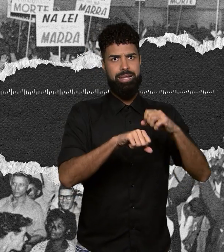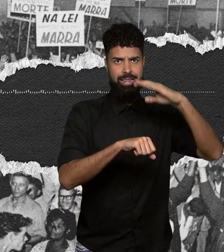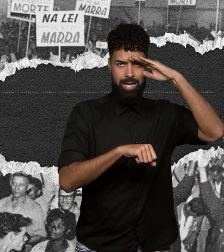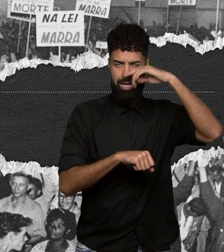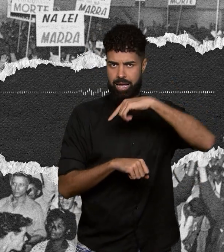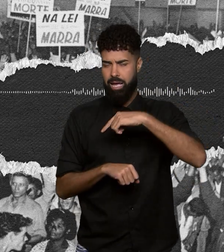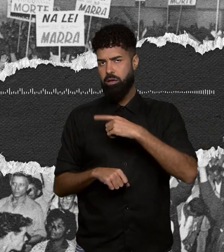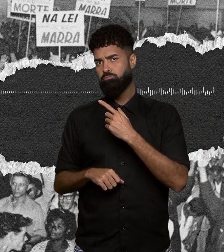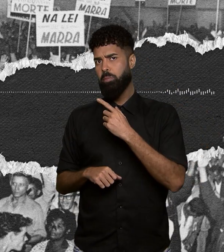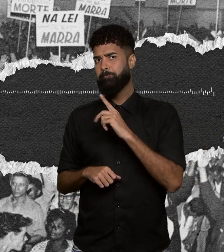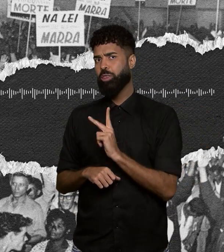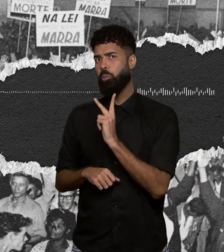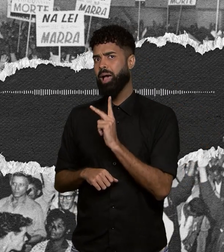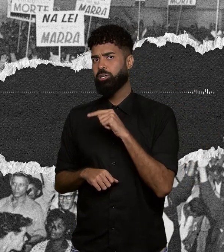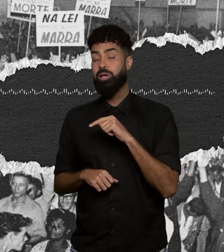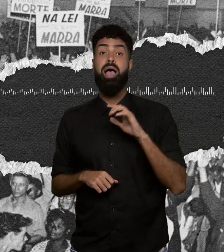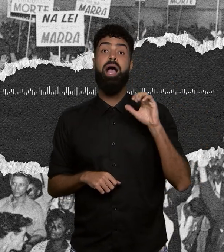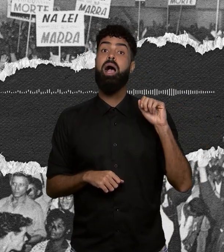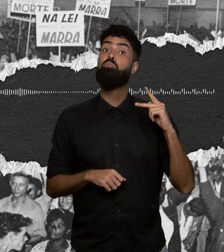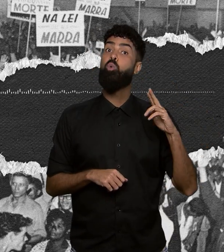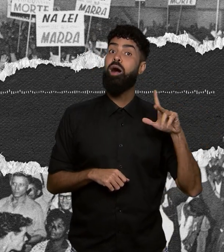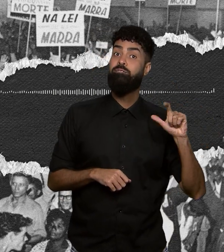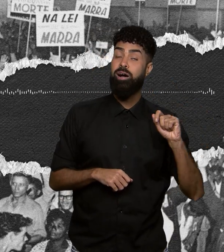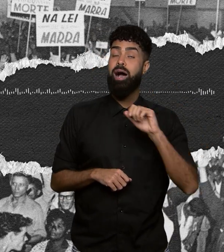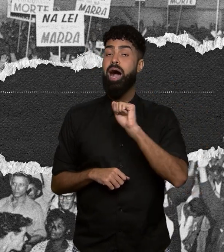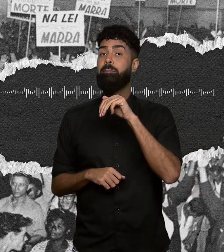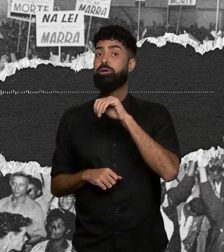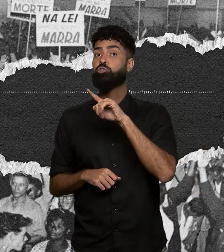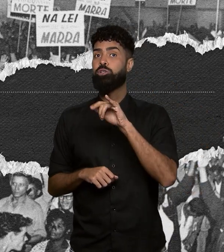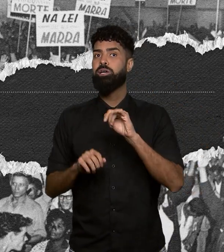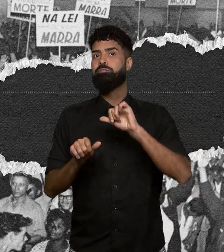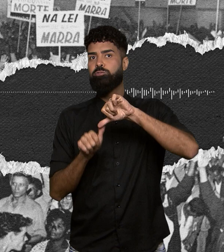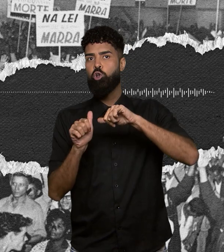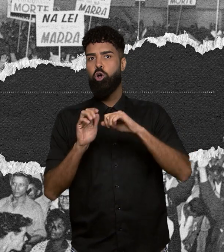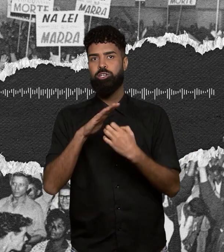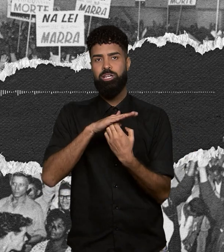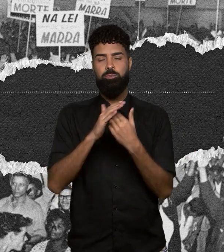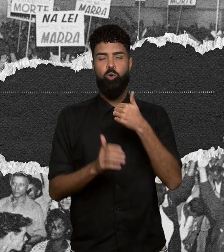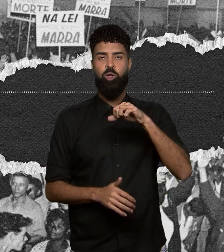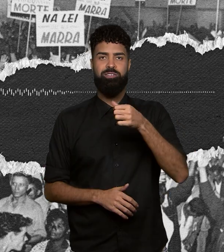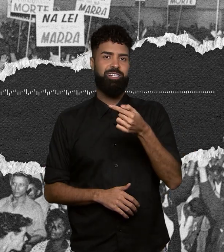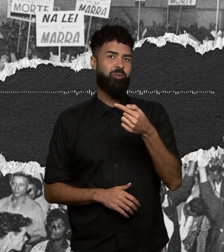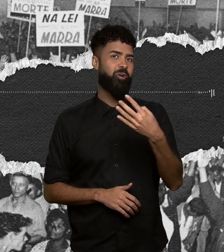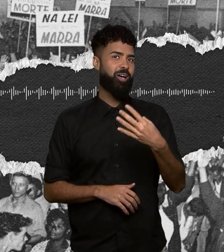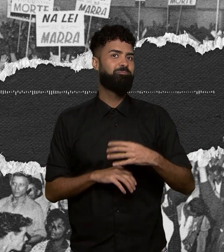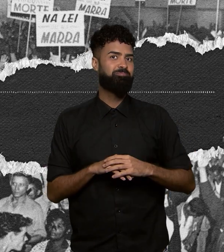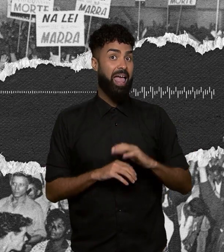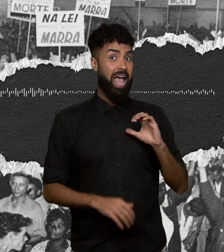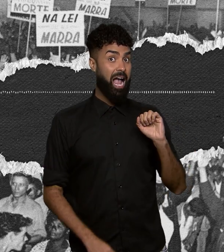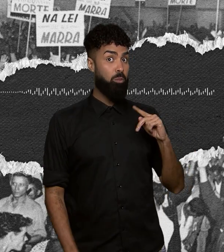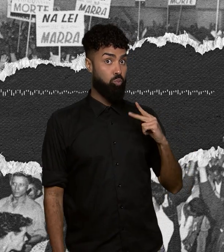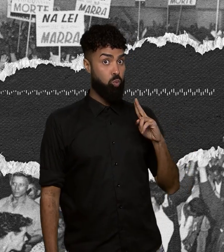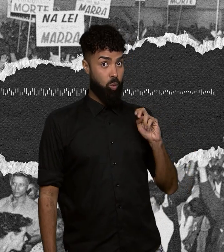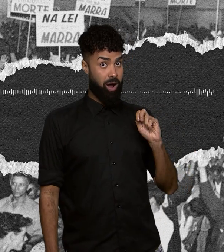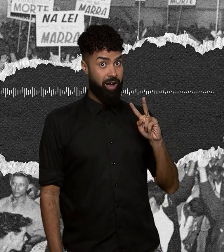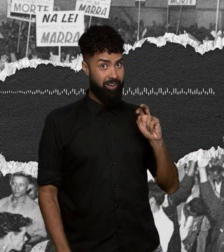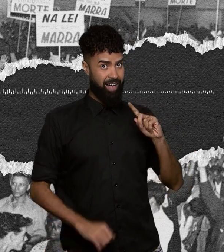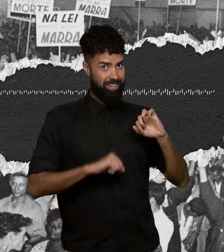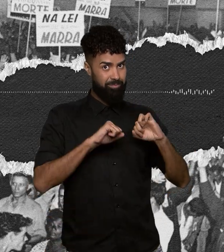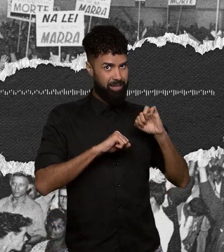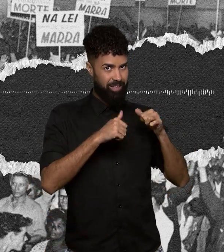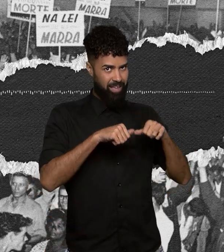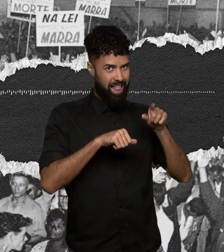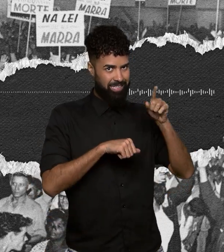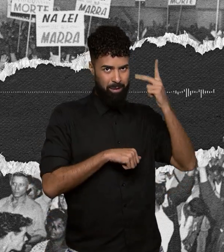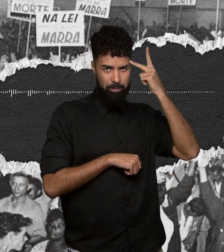e a Amazônia que foram estatizadas em 1974 a Capuava que fica em São Paulo segue sendo uma das